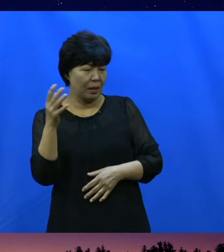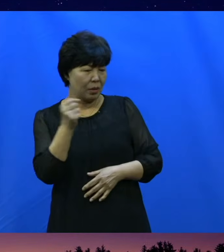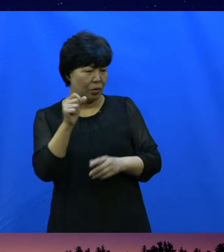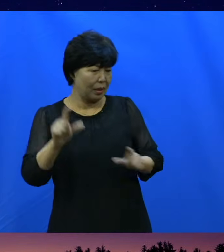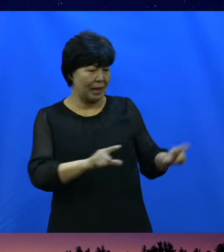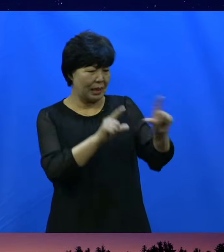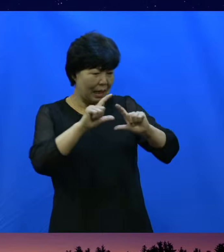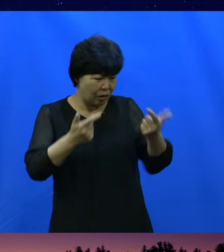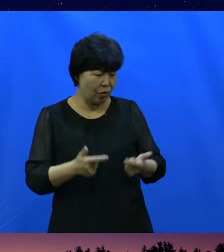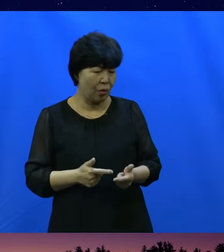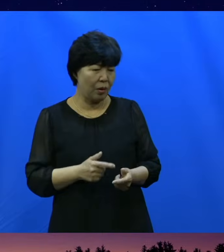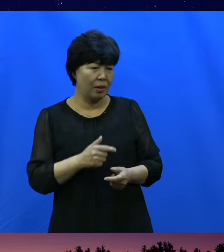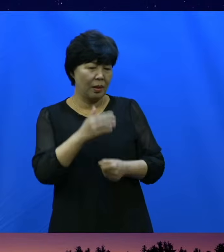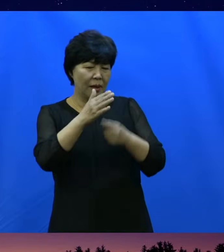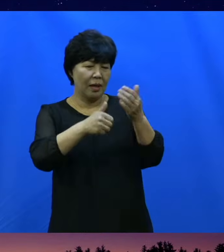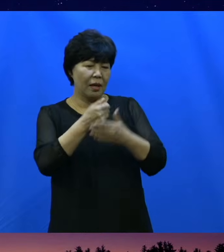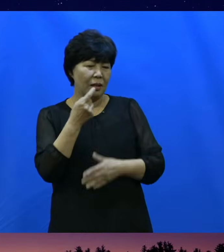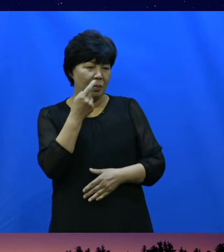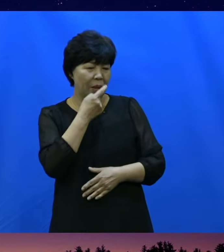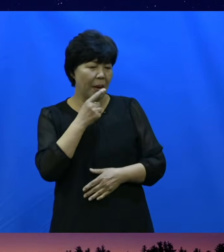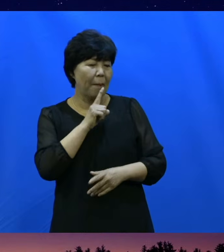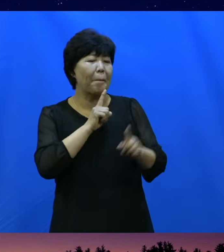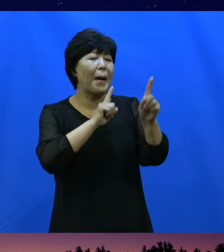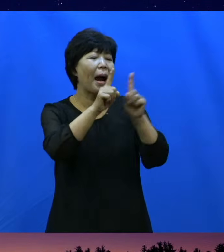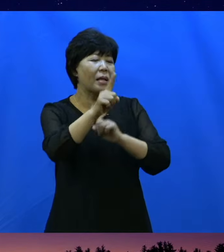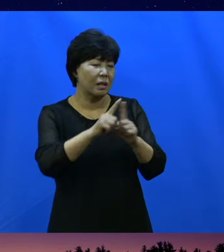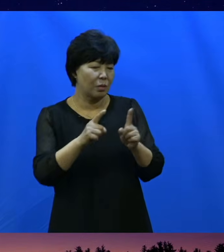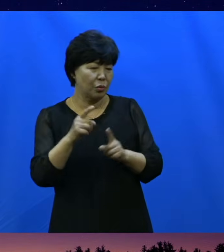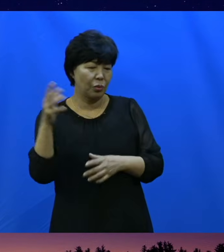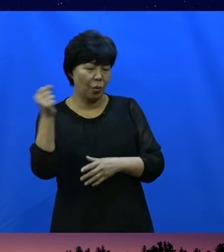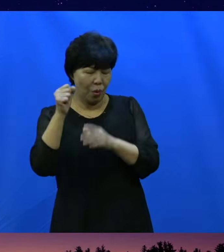나오는 말씀으로 살 것이니라.